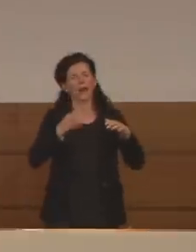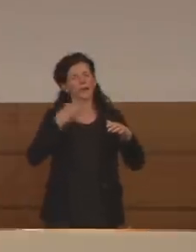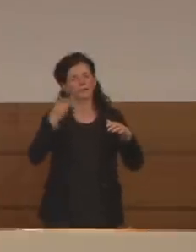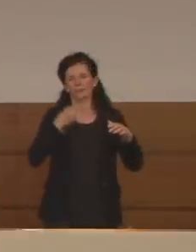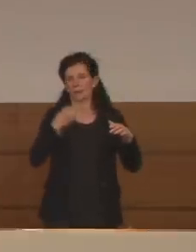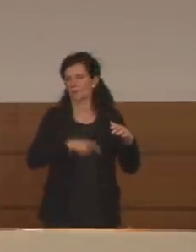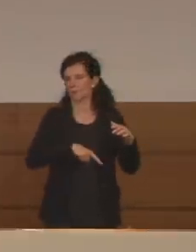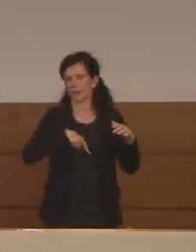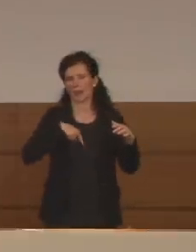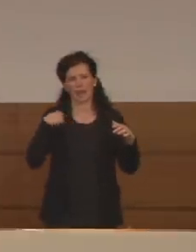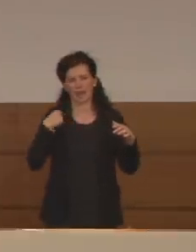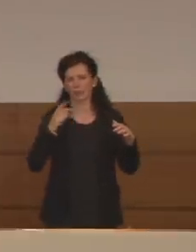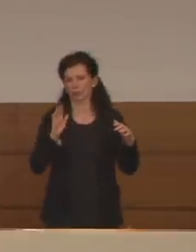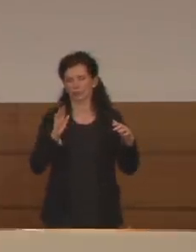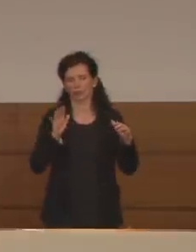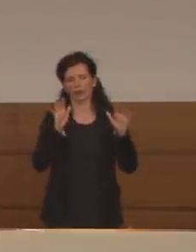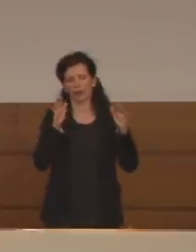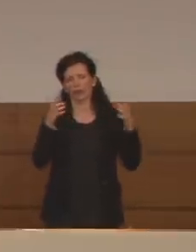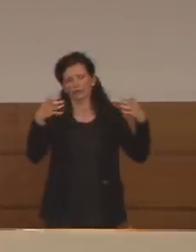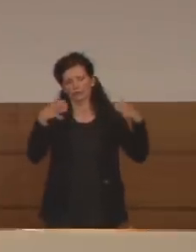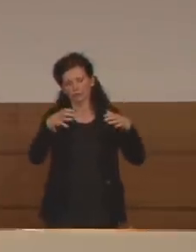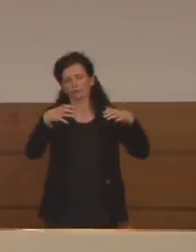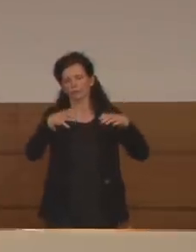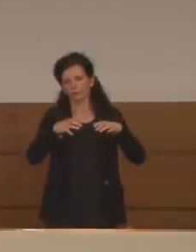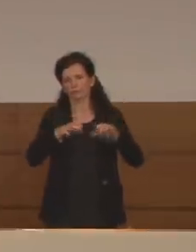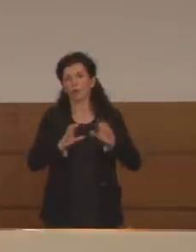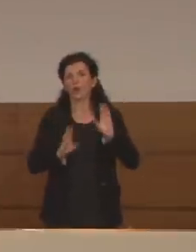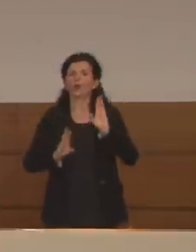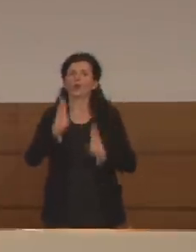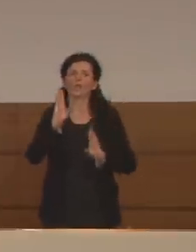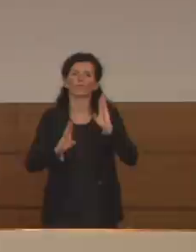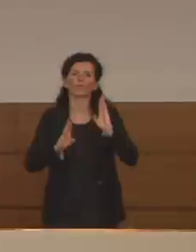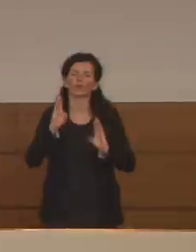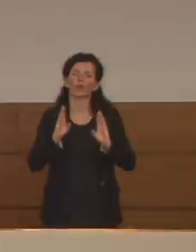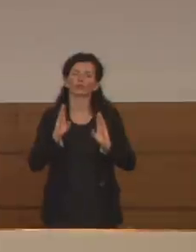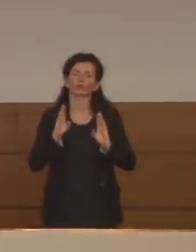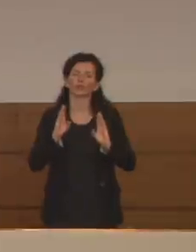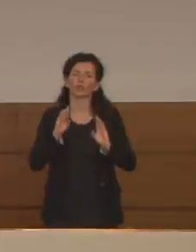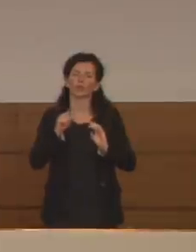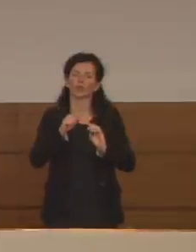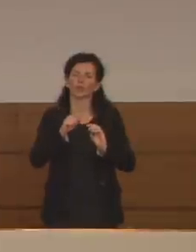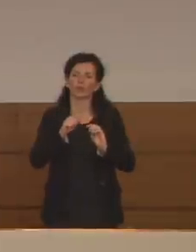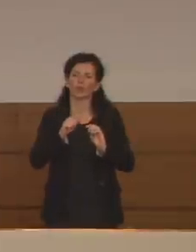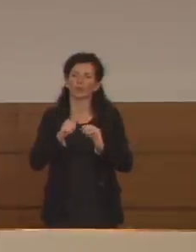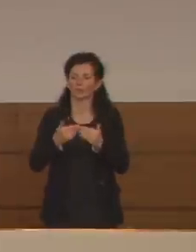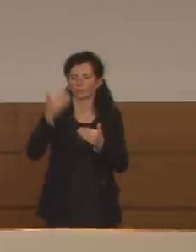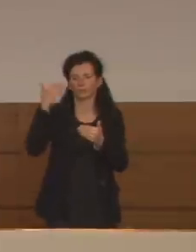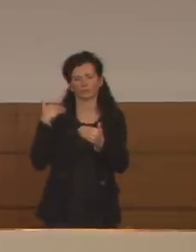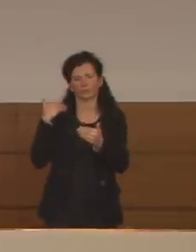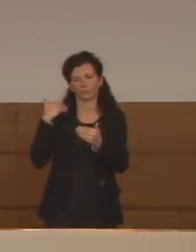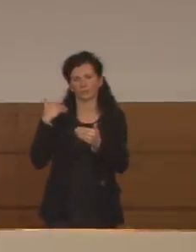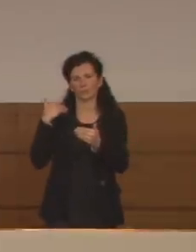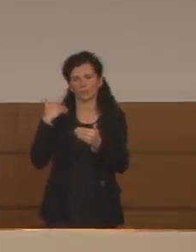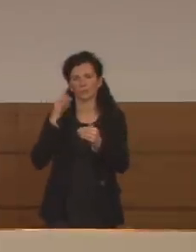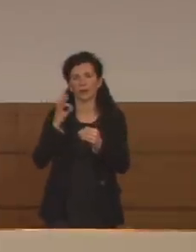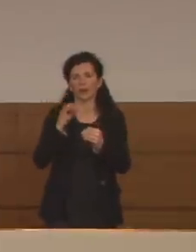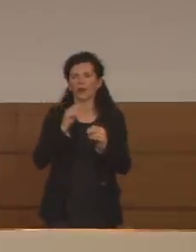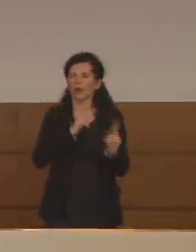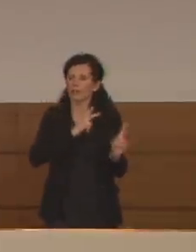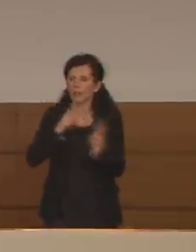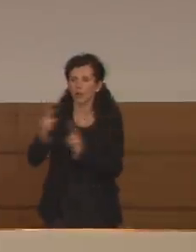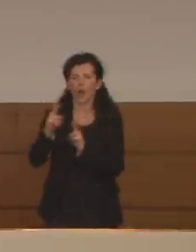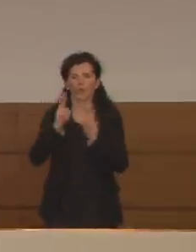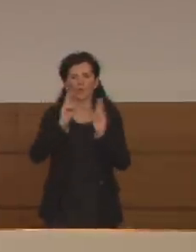rispetto alla flessione che c'è stata nella nell'accesso all'ospedale